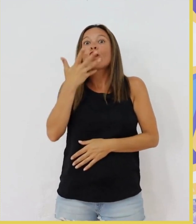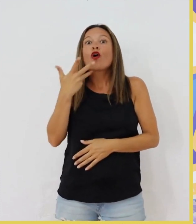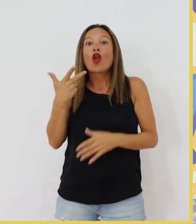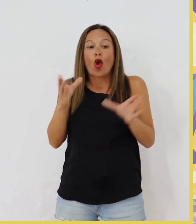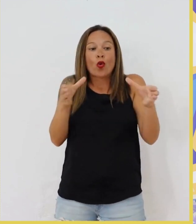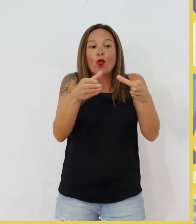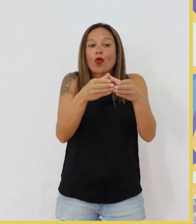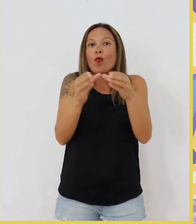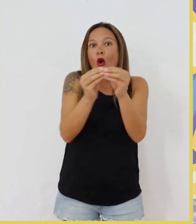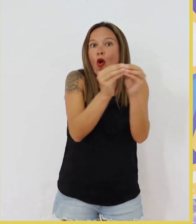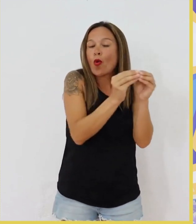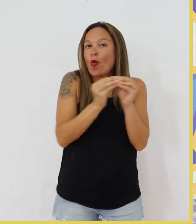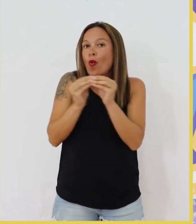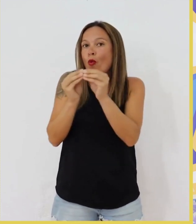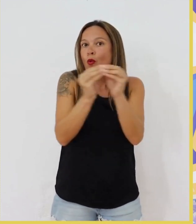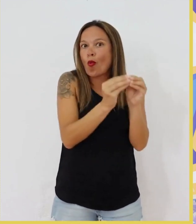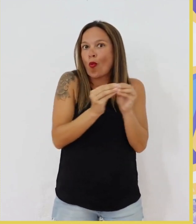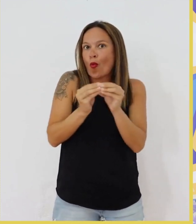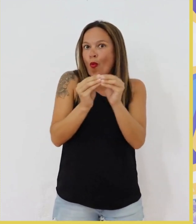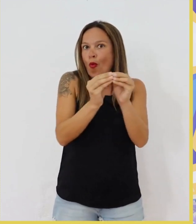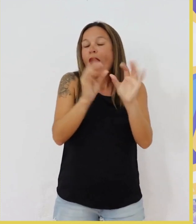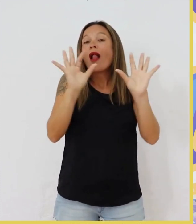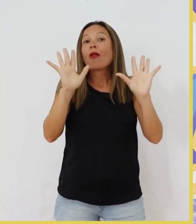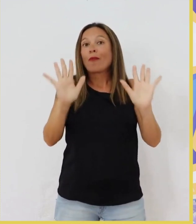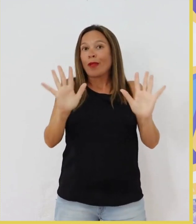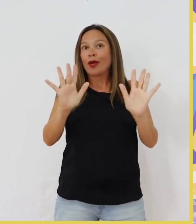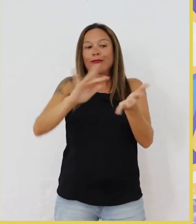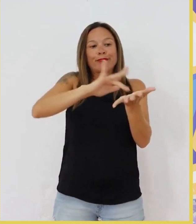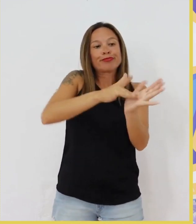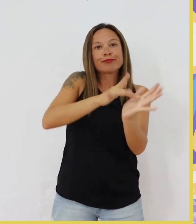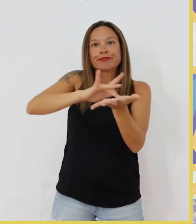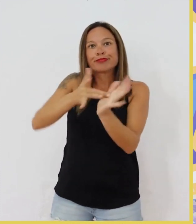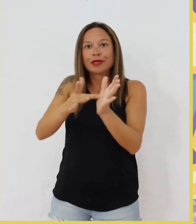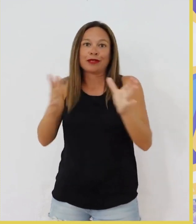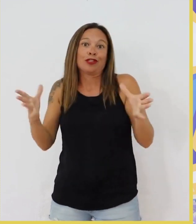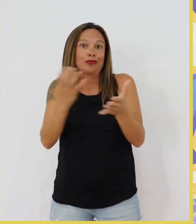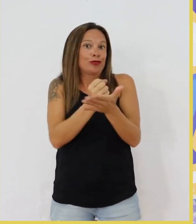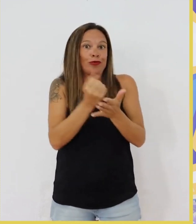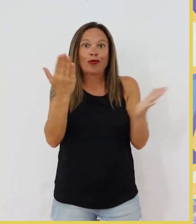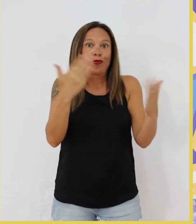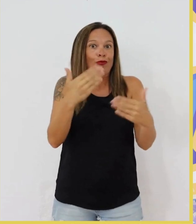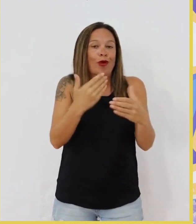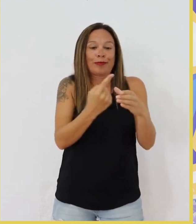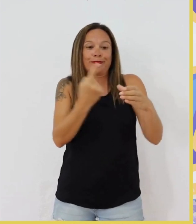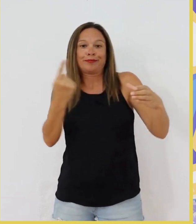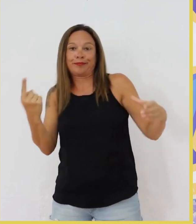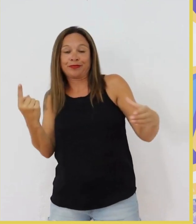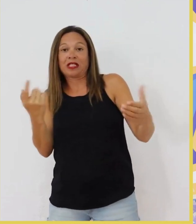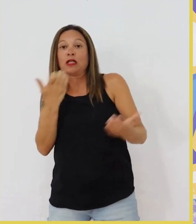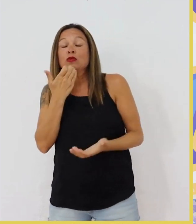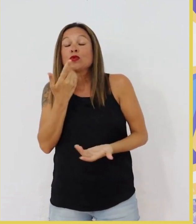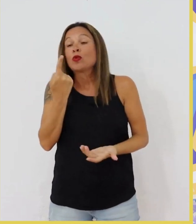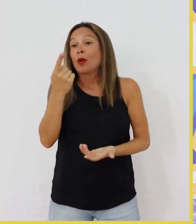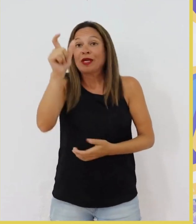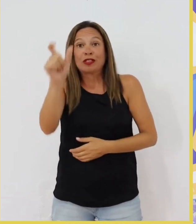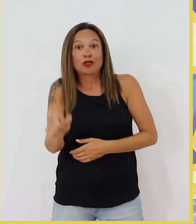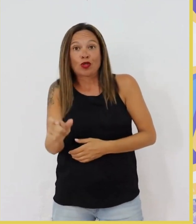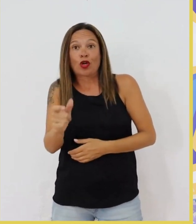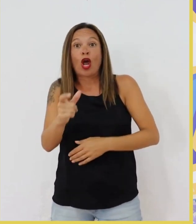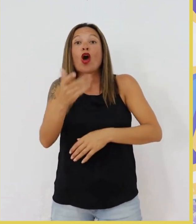algunas veces que, por ejemplo, algunos compañeros plantean en coger la